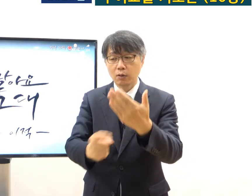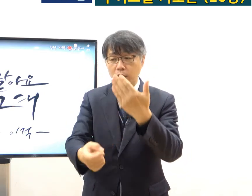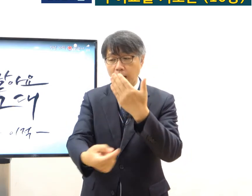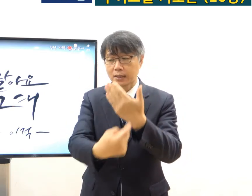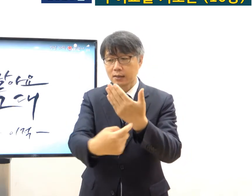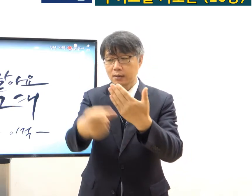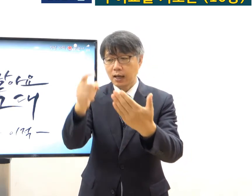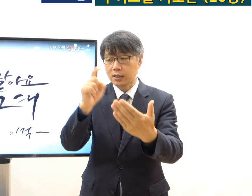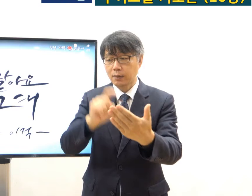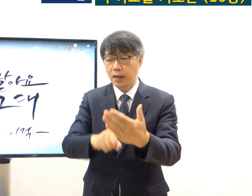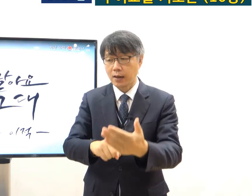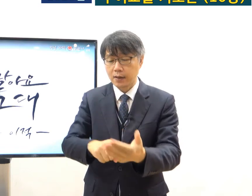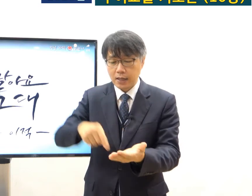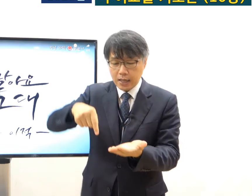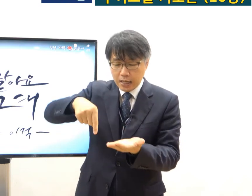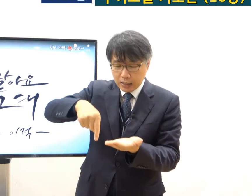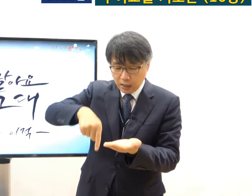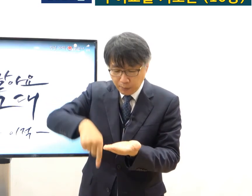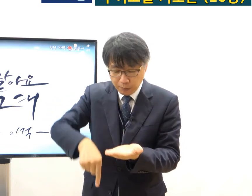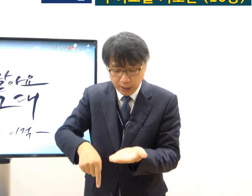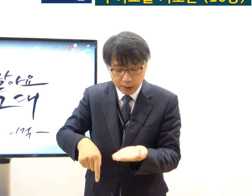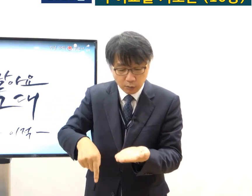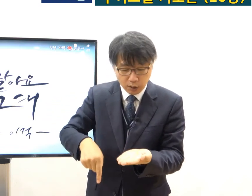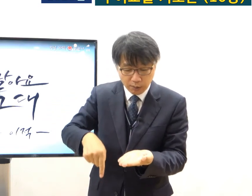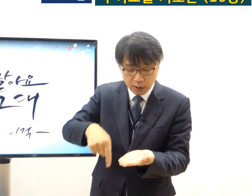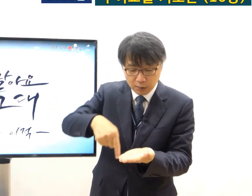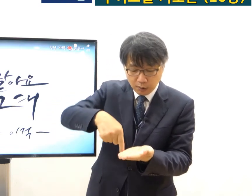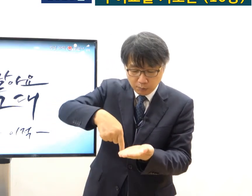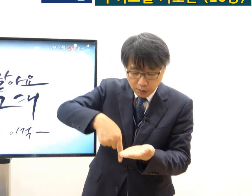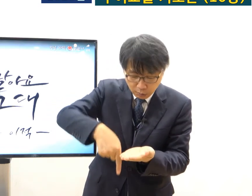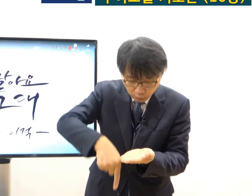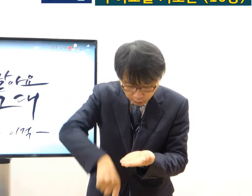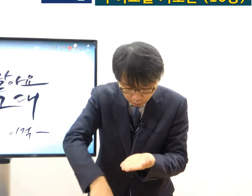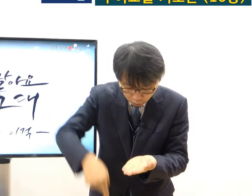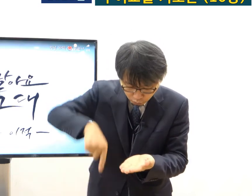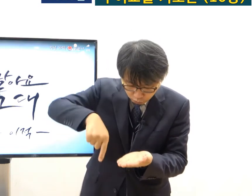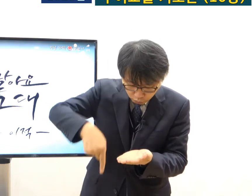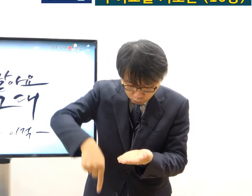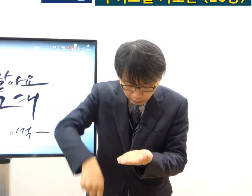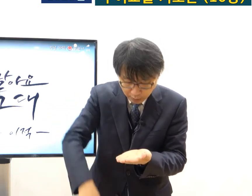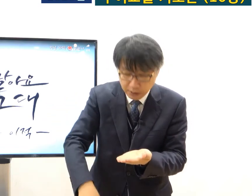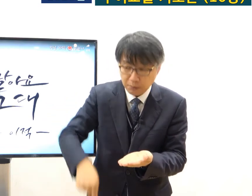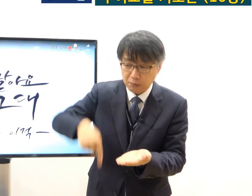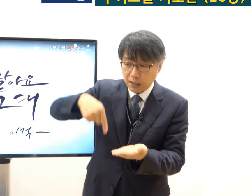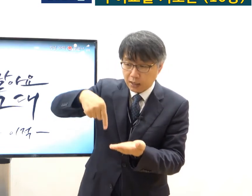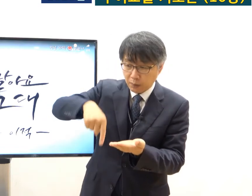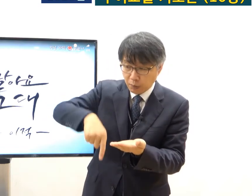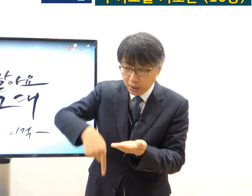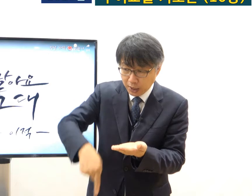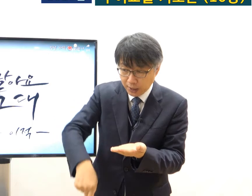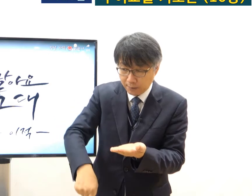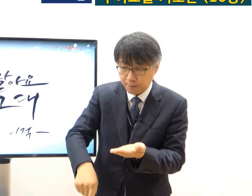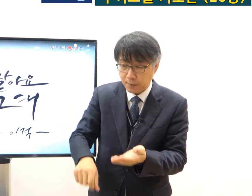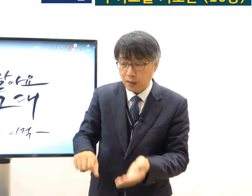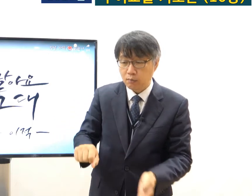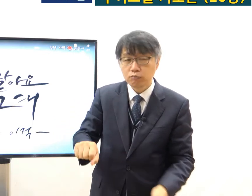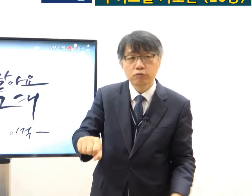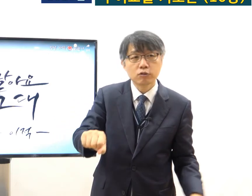마음이죠. 가슴에 깊이입니다. 여기가 있으면 밑으로 쭉 내려가면 깊이입니다. 깊이 묻던